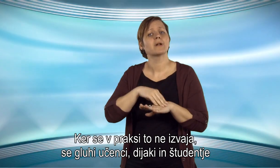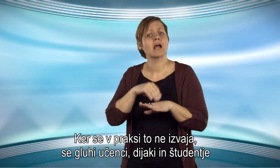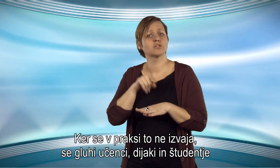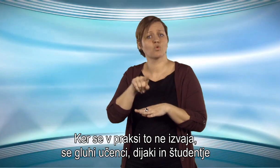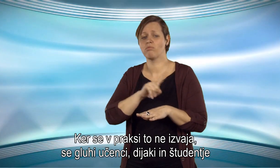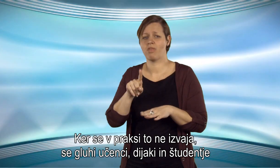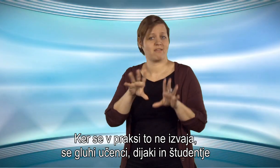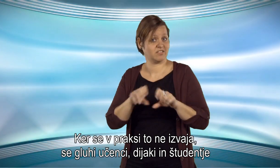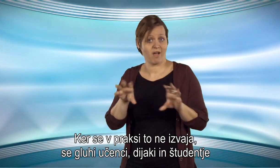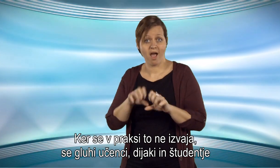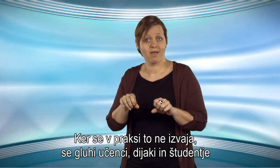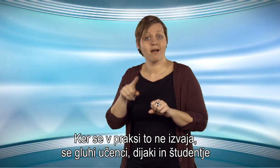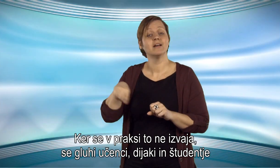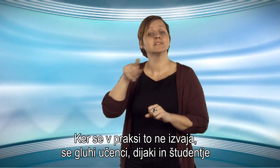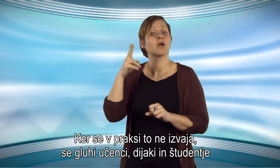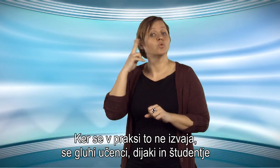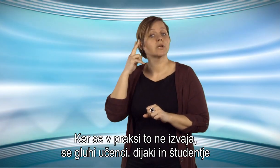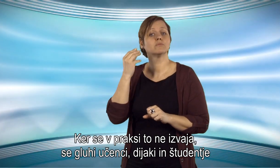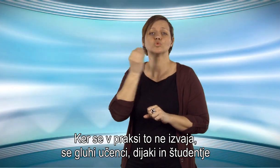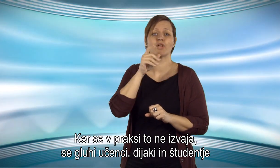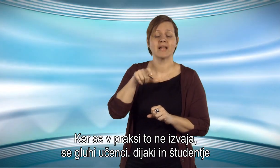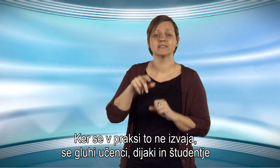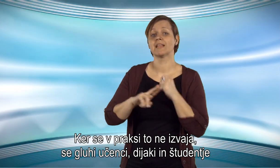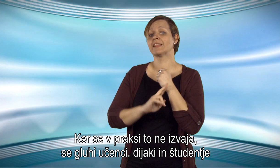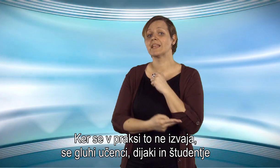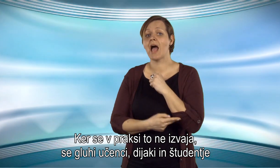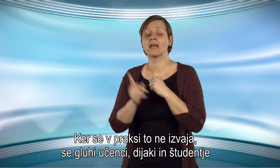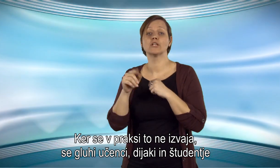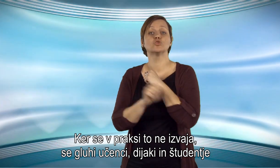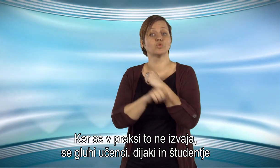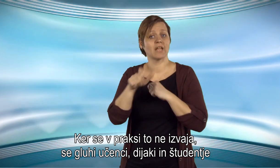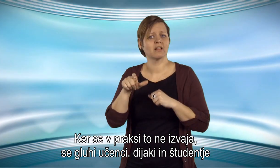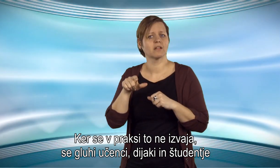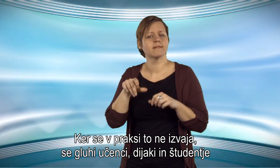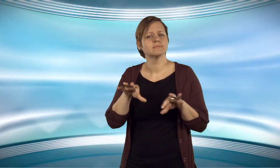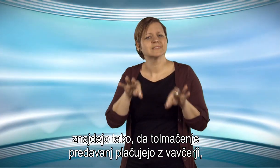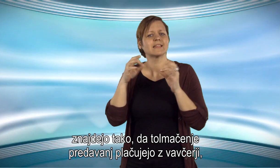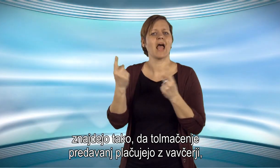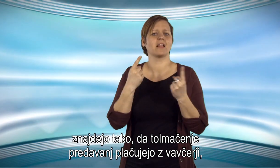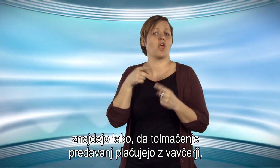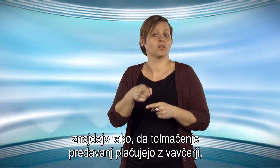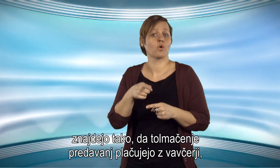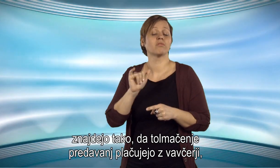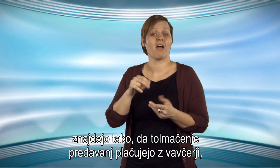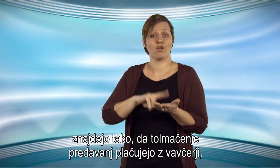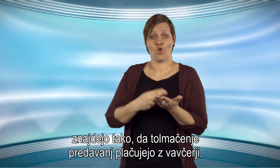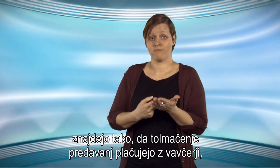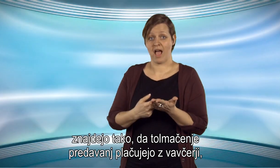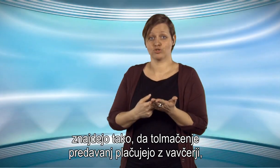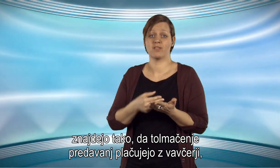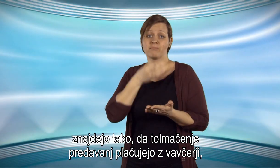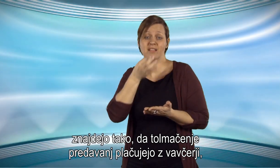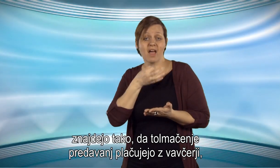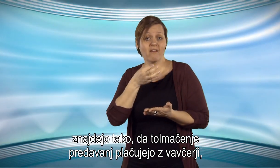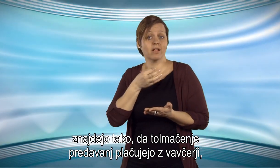Ker se v praksi to ne izvaja, se gluhi učenci, dijaki in študentje znajdejo tako, da